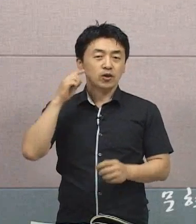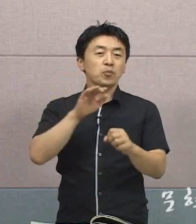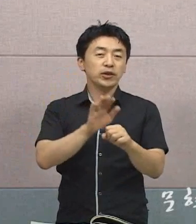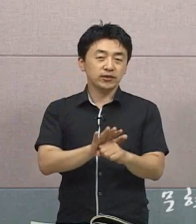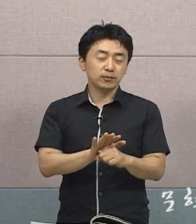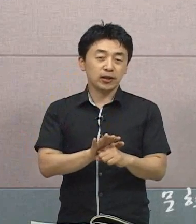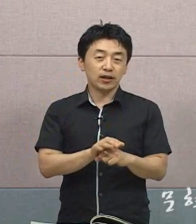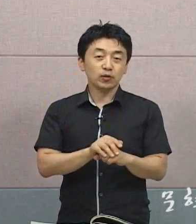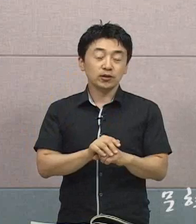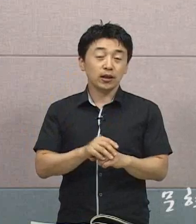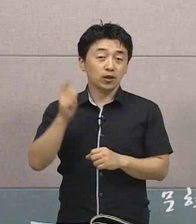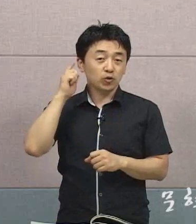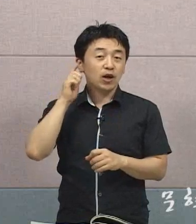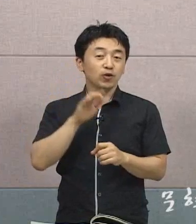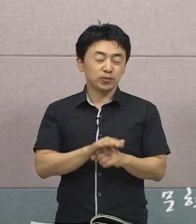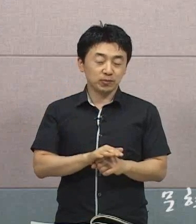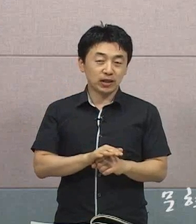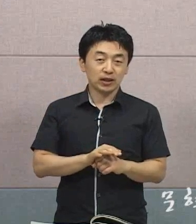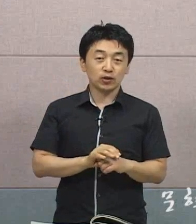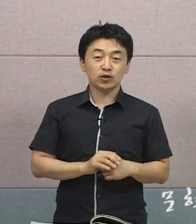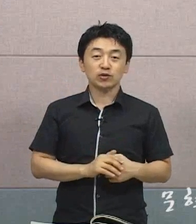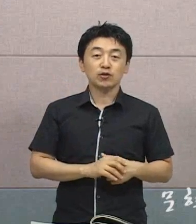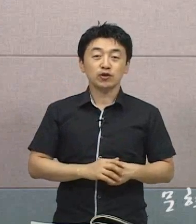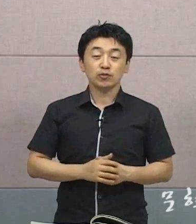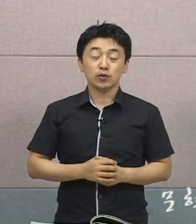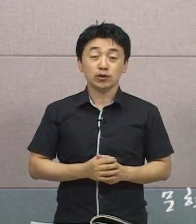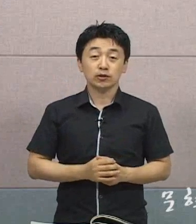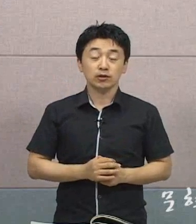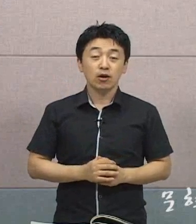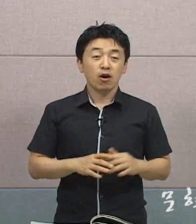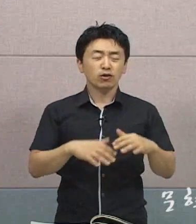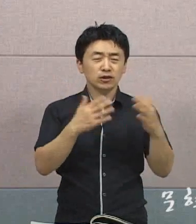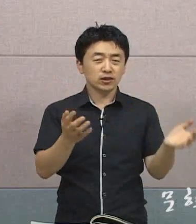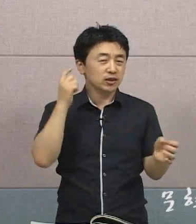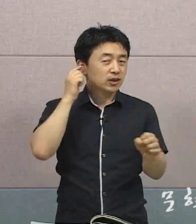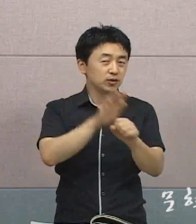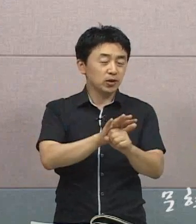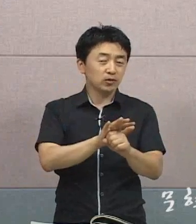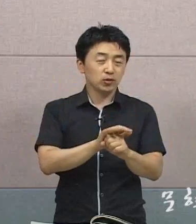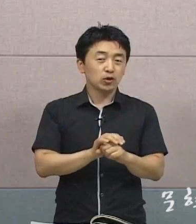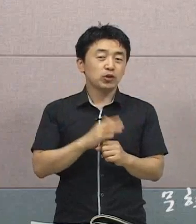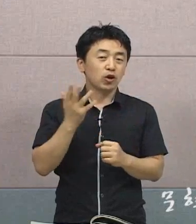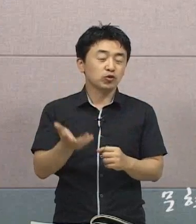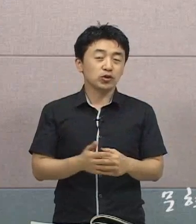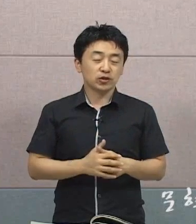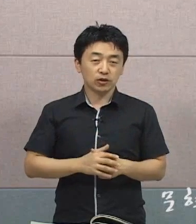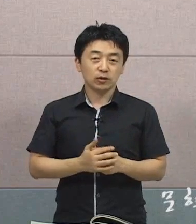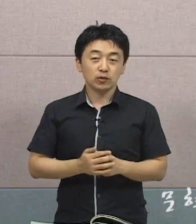정보에 늦습니다. 혹은 귀가 어둡습니다. 이런 식으로 사용을 해주시면 좋을 것 같아요. 그래서 어르신들이 이렇게 쓰면 귀가 어두워졌어. 혹은